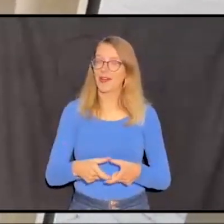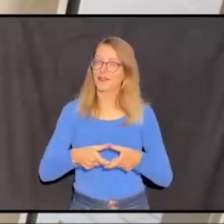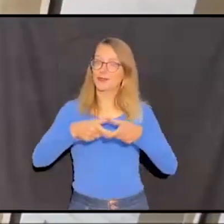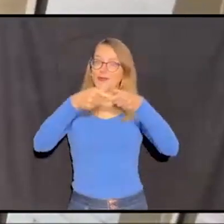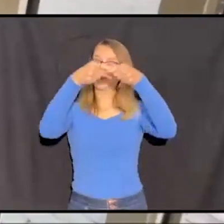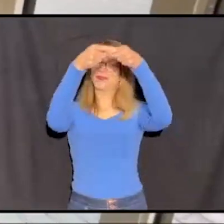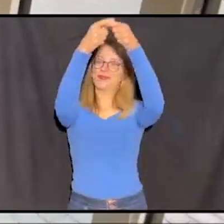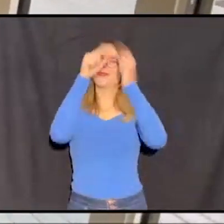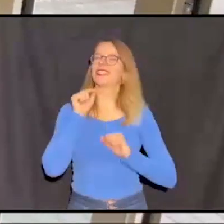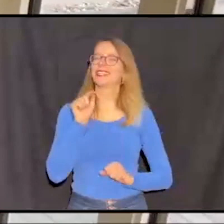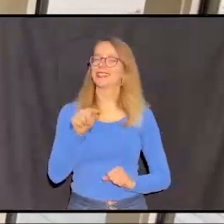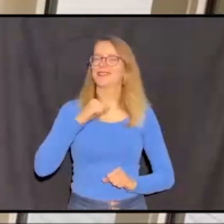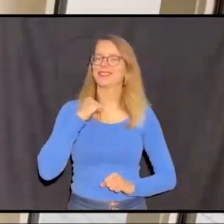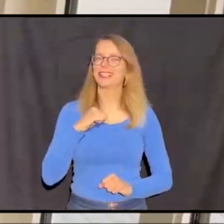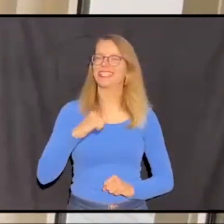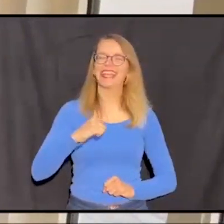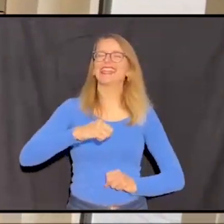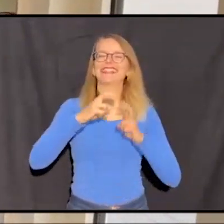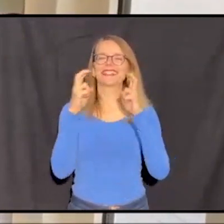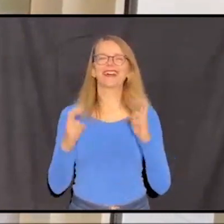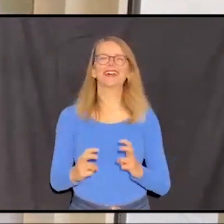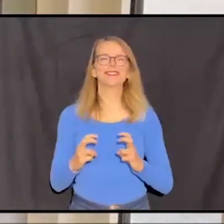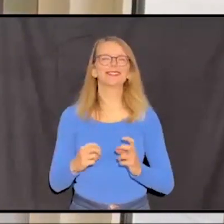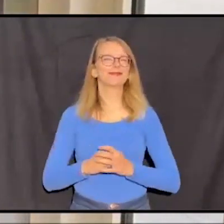damit es bald wieder aufwärts geht